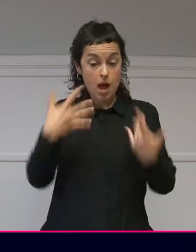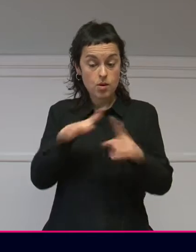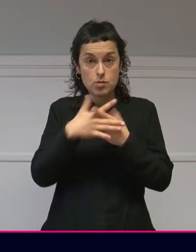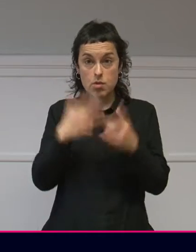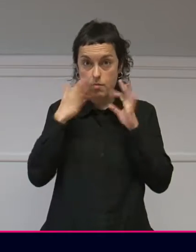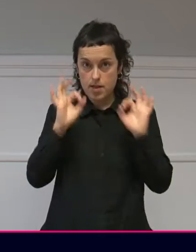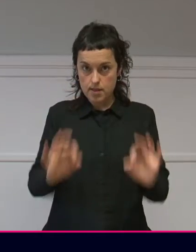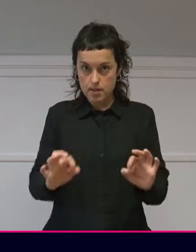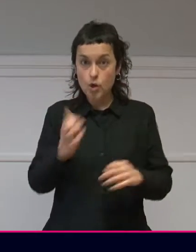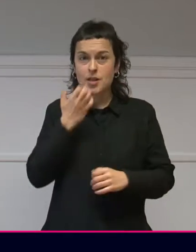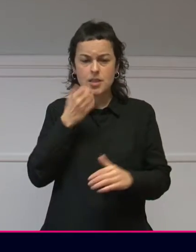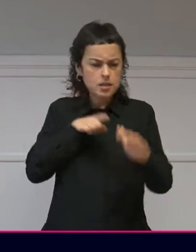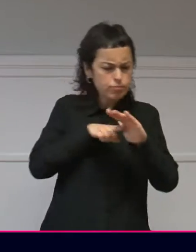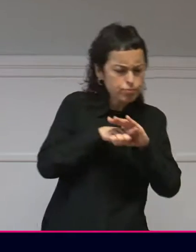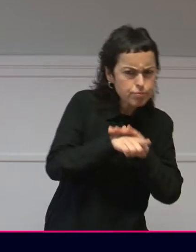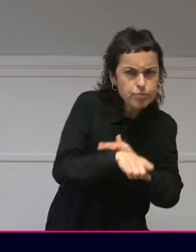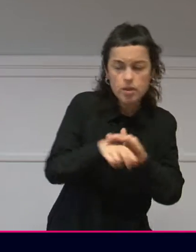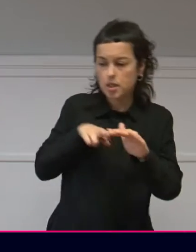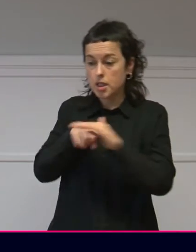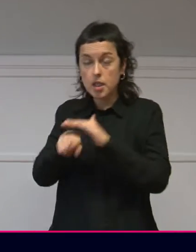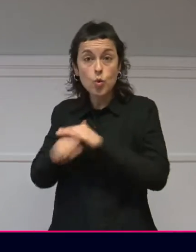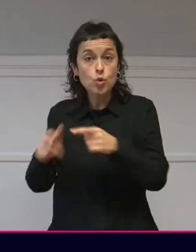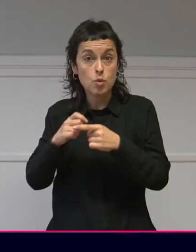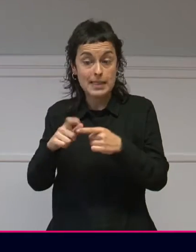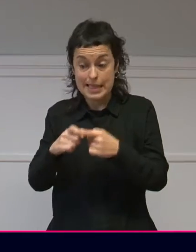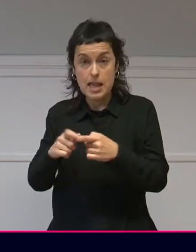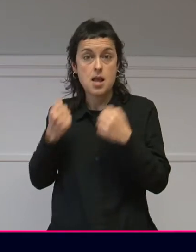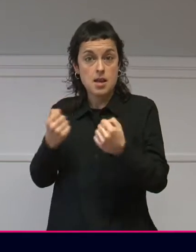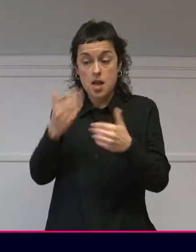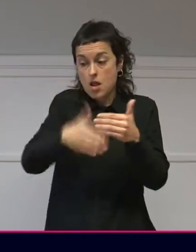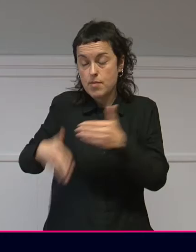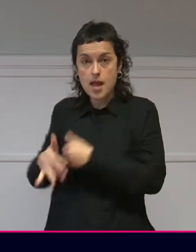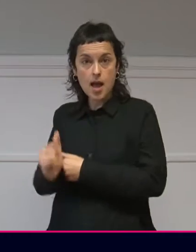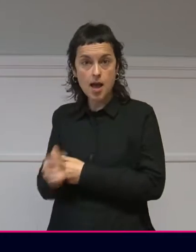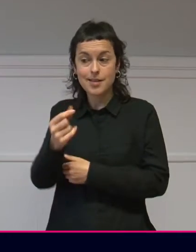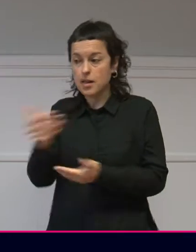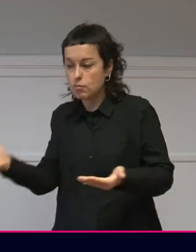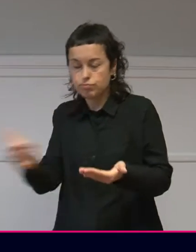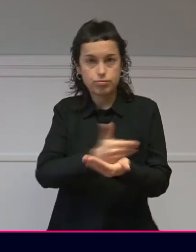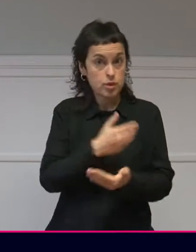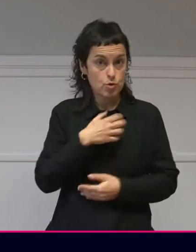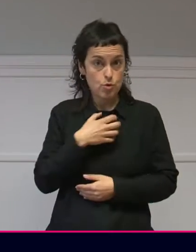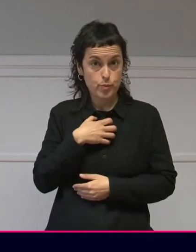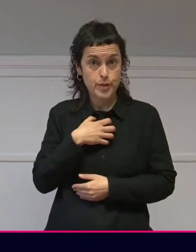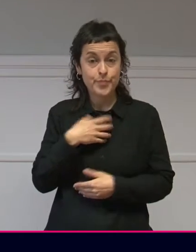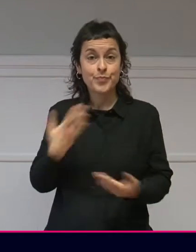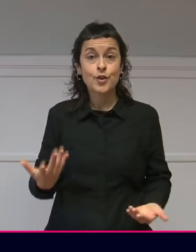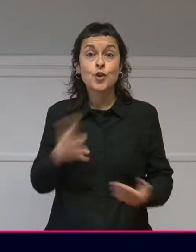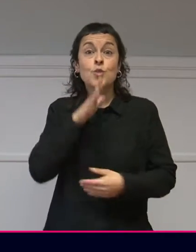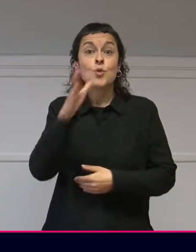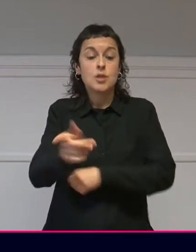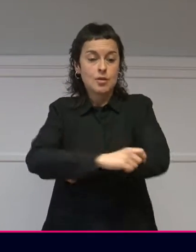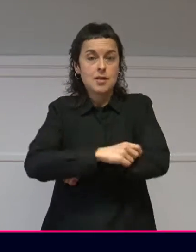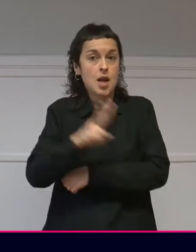dago, izan ere, ezin dio eutsi kapitala metatzeari, hazkundea pala izanik eta baliabide material eta energetikoak mugatuak